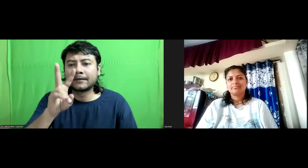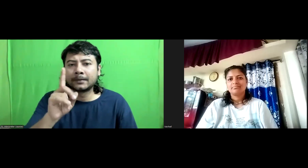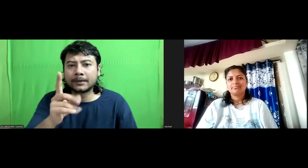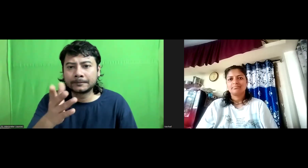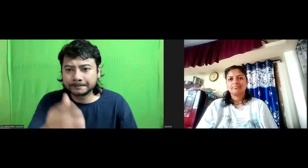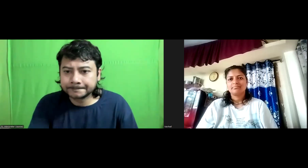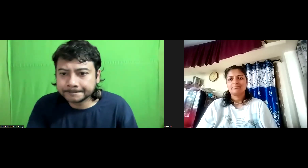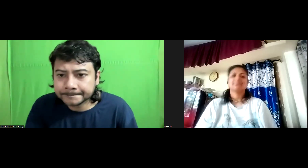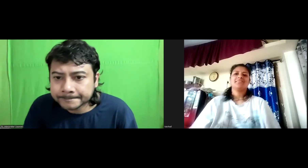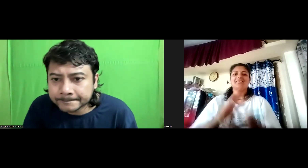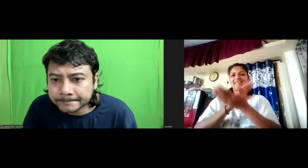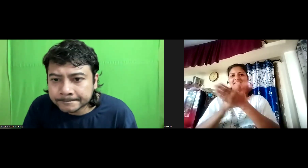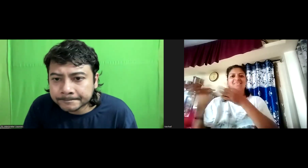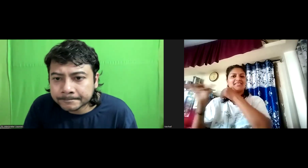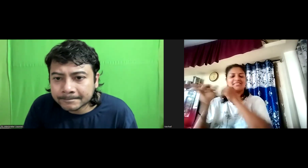रखर